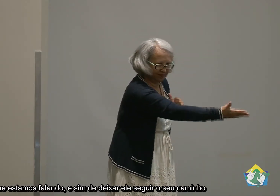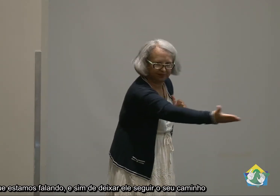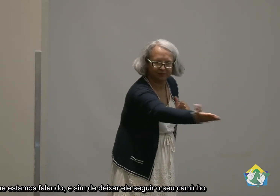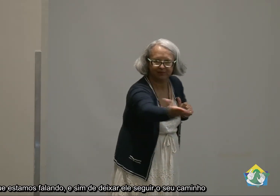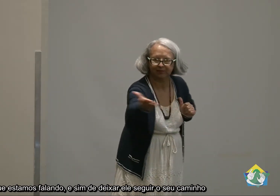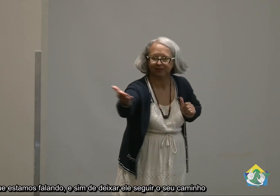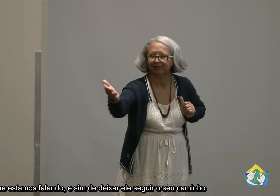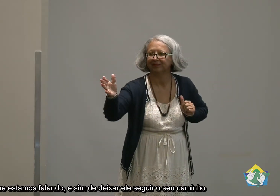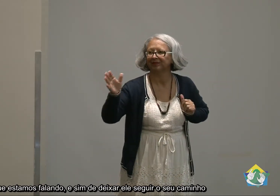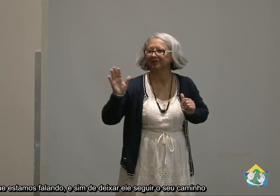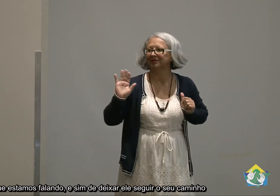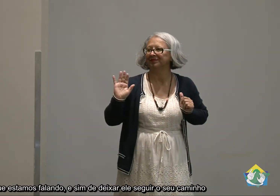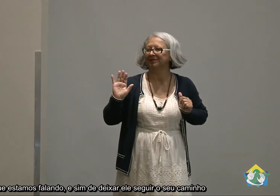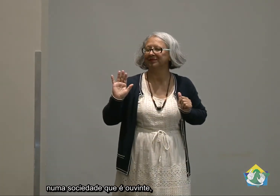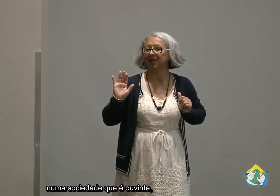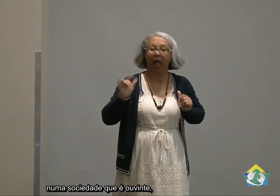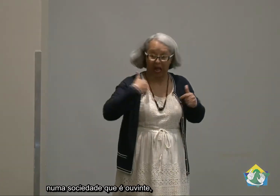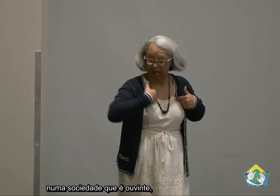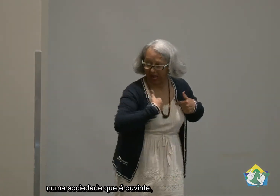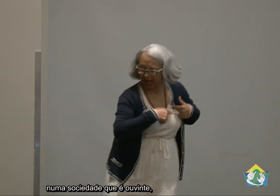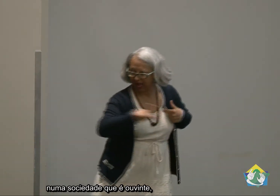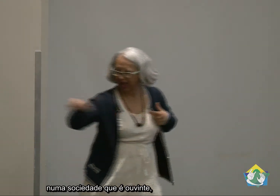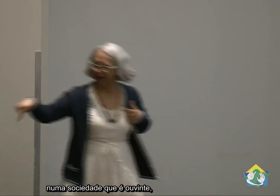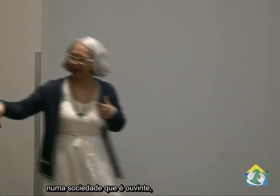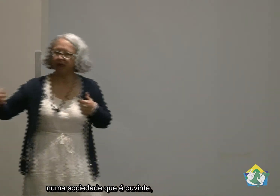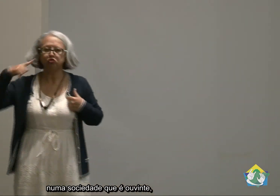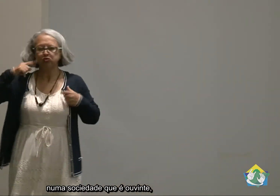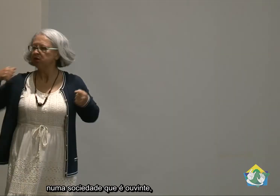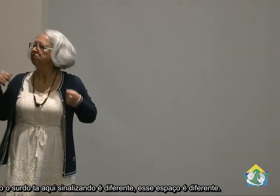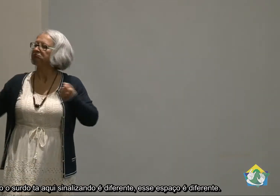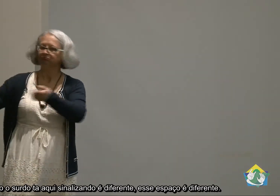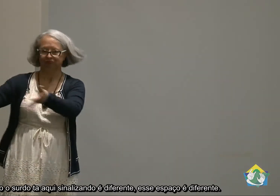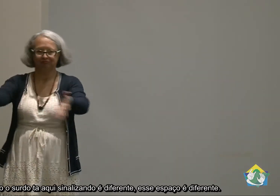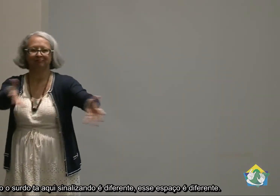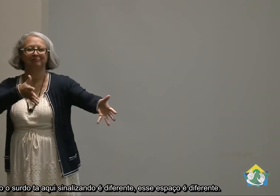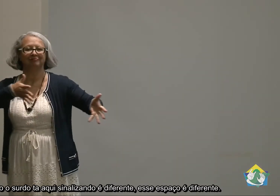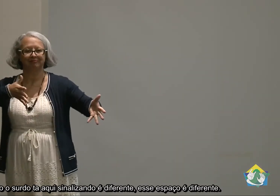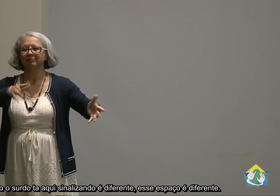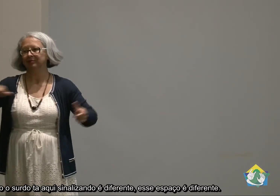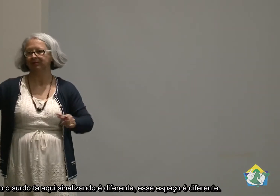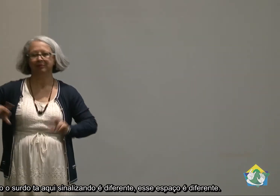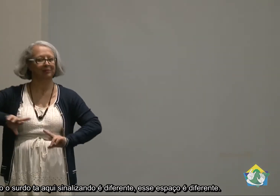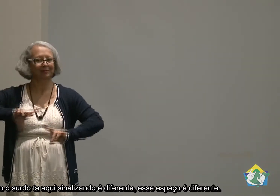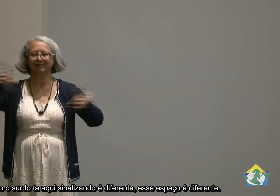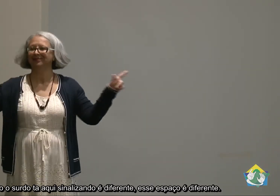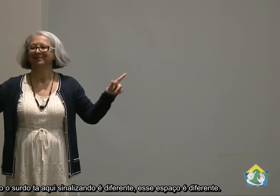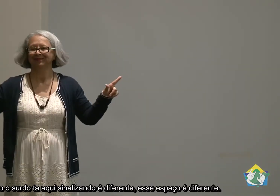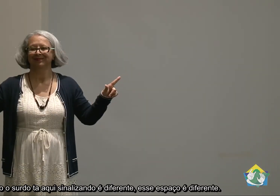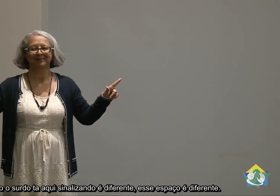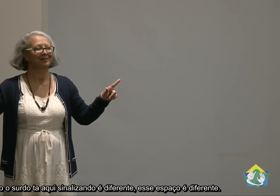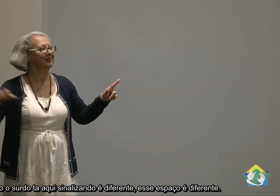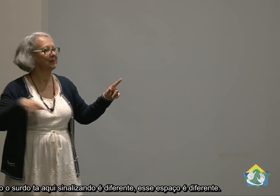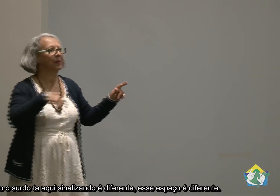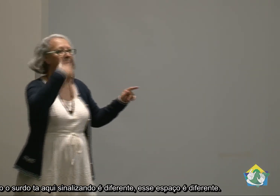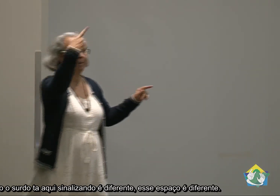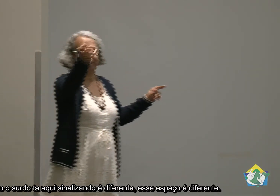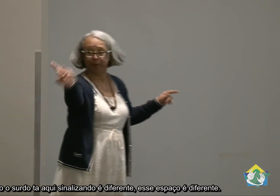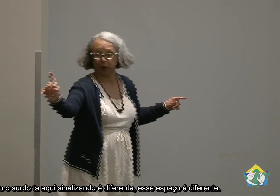seguir o seu caminho numa sociedade que é ouvinte. Quando o surdo está aqui sinalizando, é diferente. Esse espaço